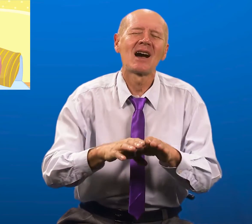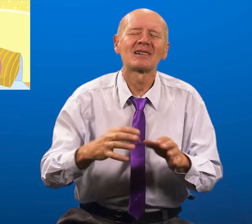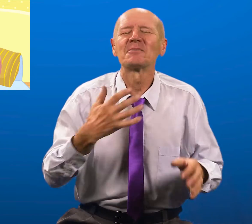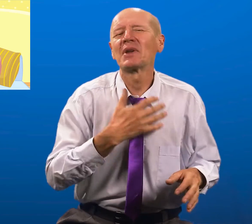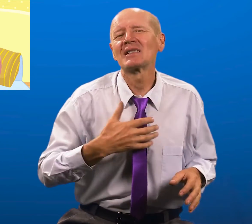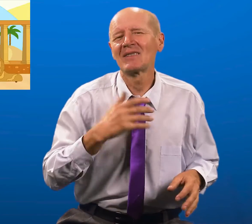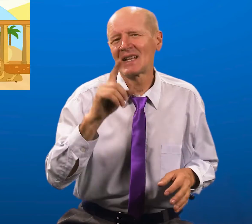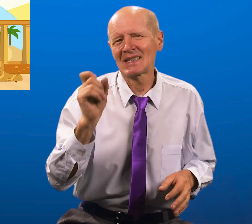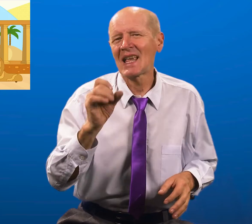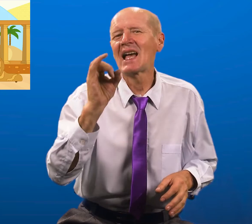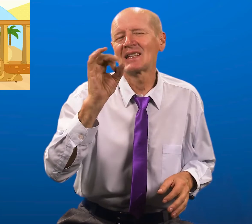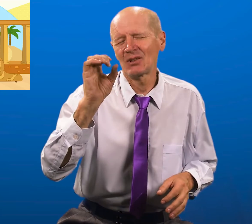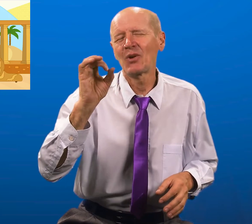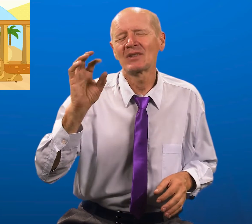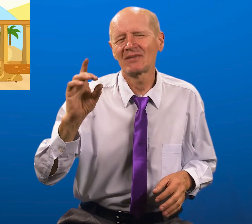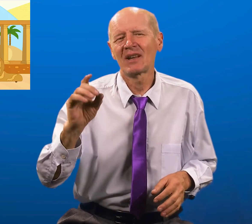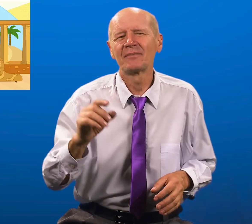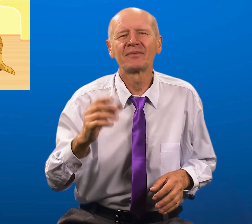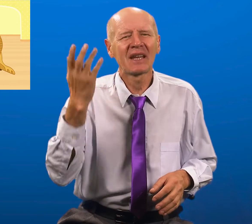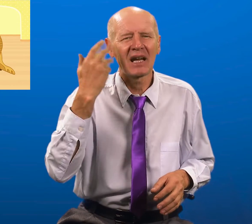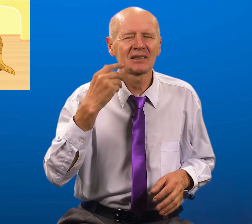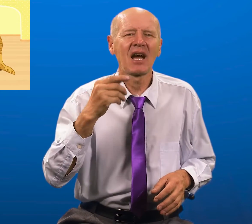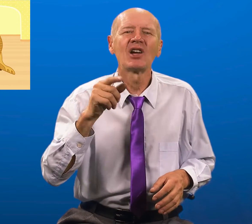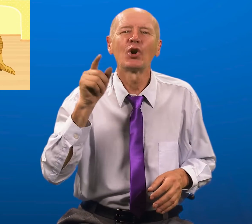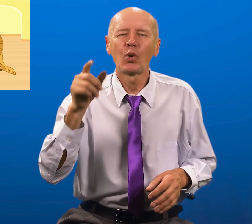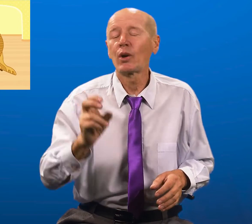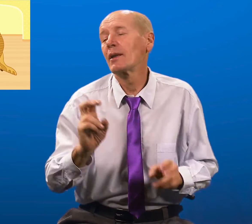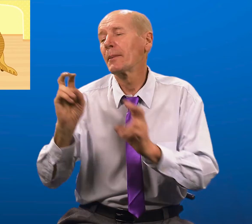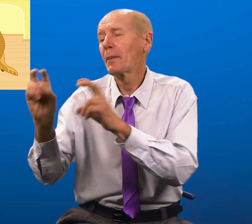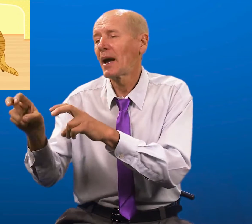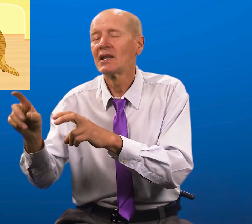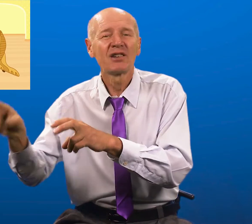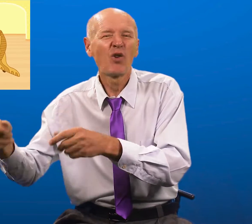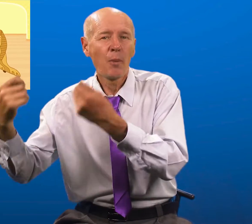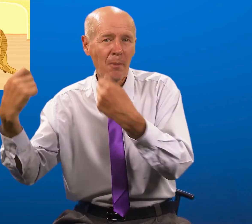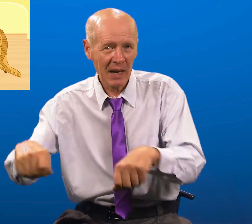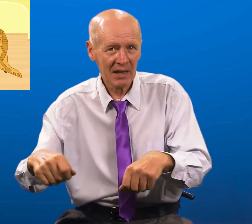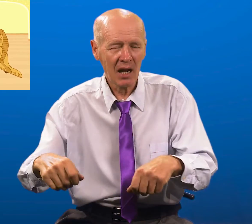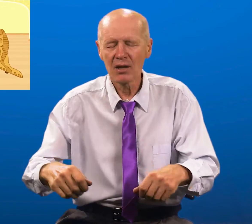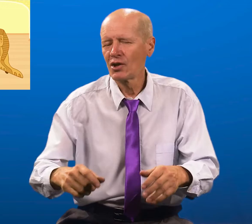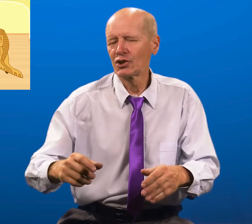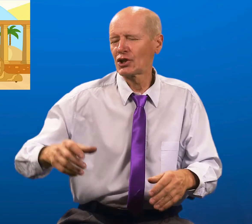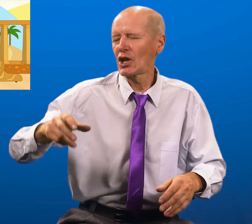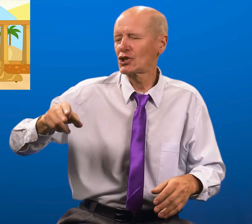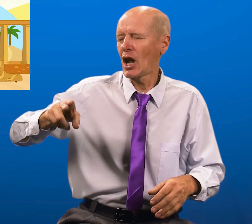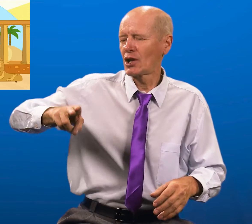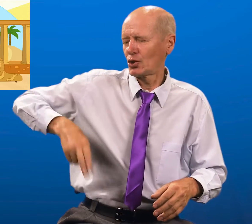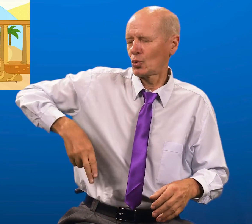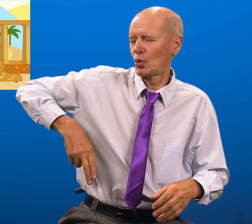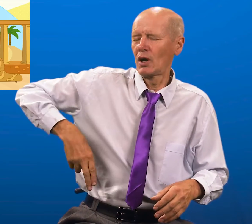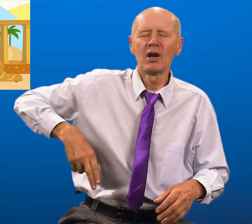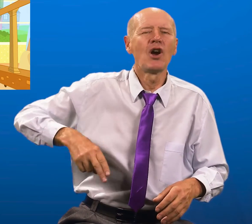ему помогал. Когда Иосиф попал в Египет, купцы продали его Потифару, начальнику охраны фараона. А кто